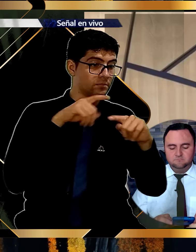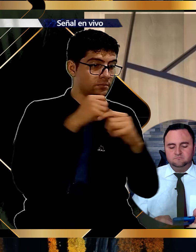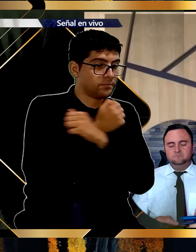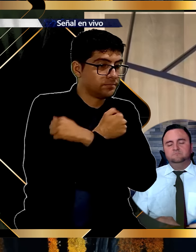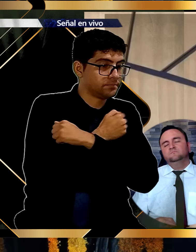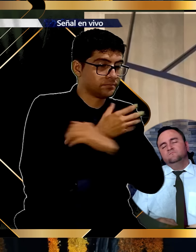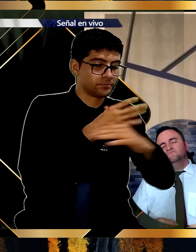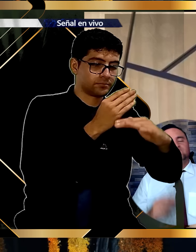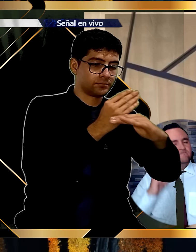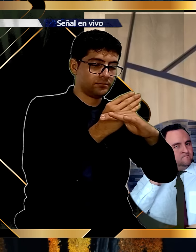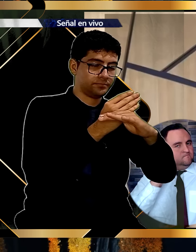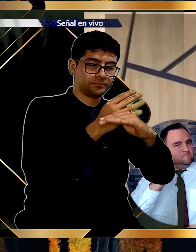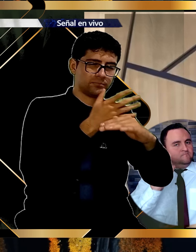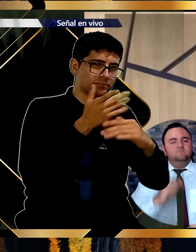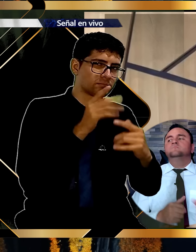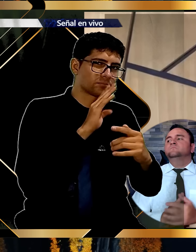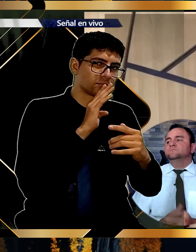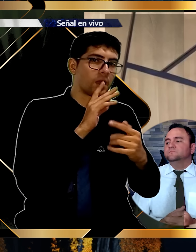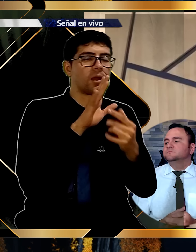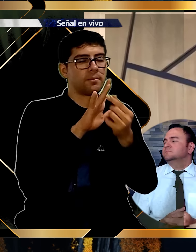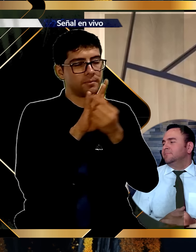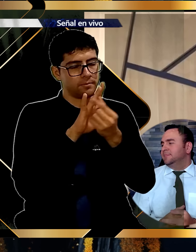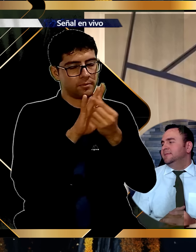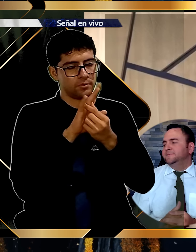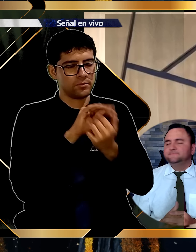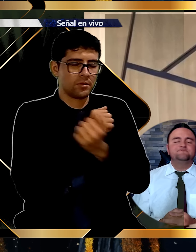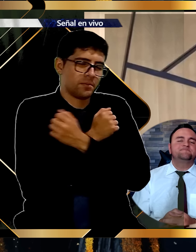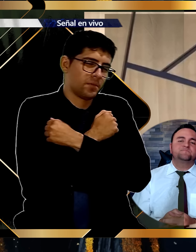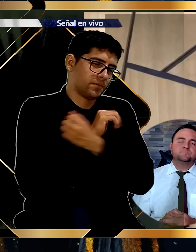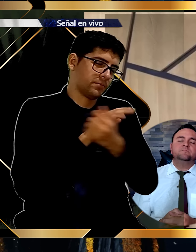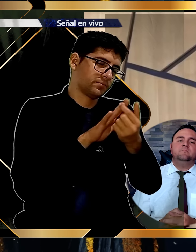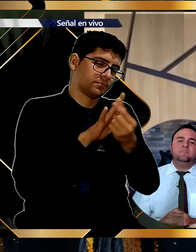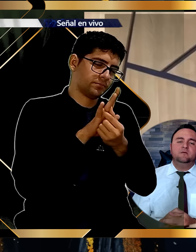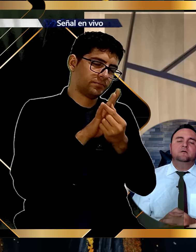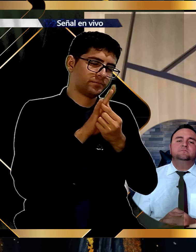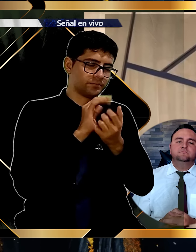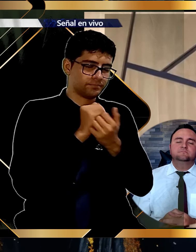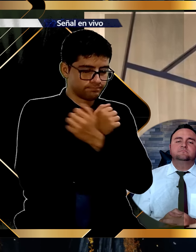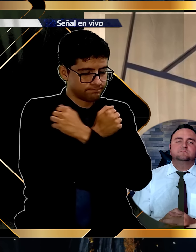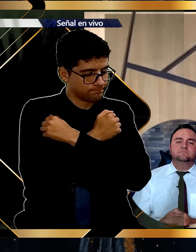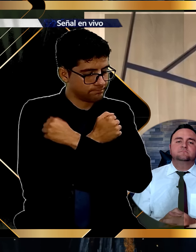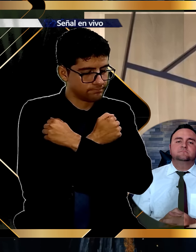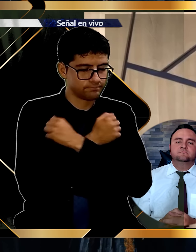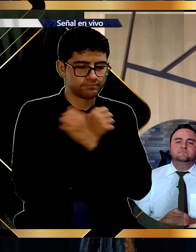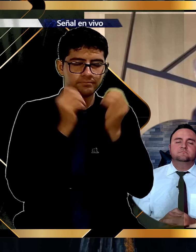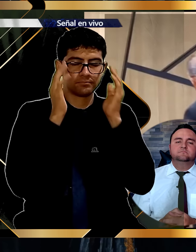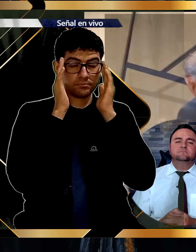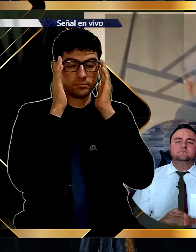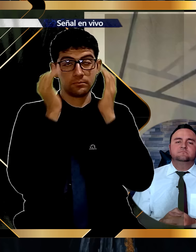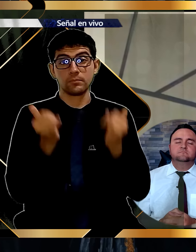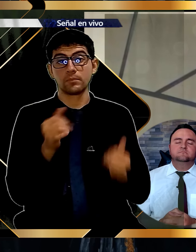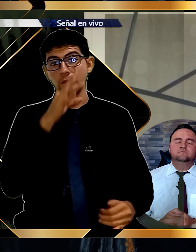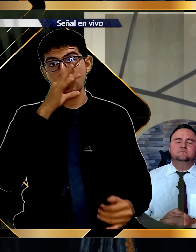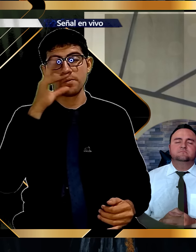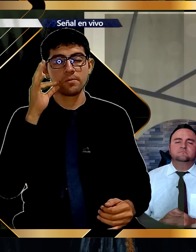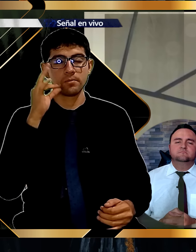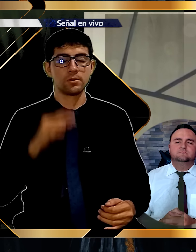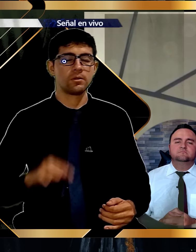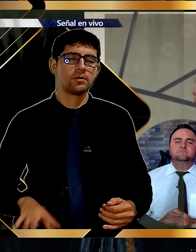su mujer. Y nosotros que somos varones aquí, con todo el respeto, si se mete con